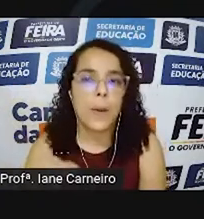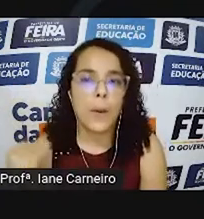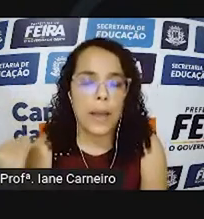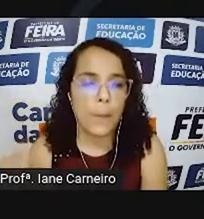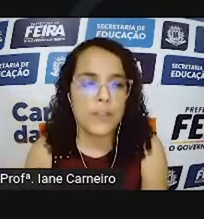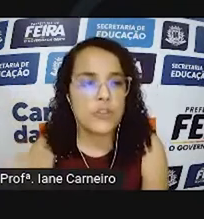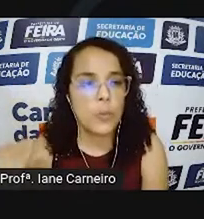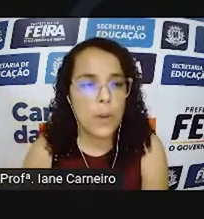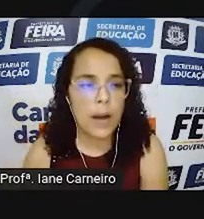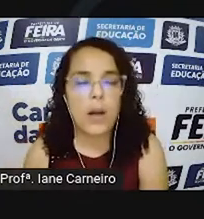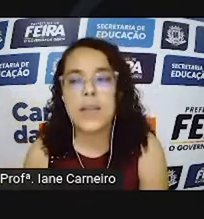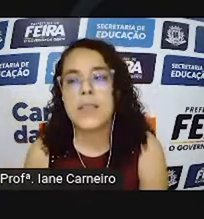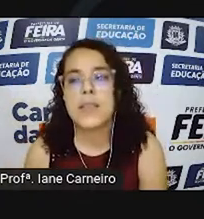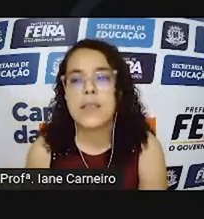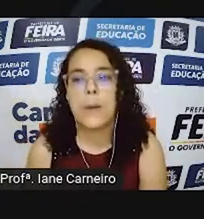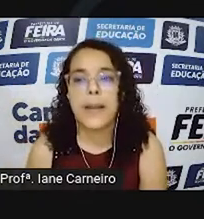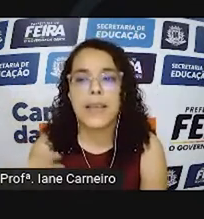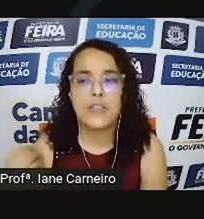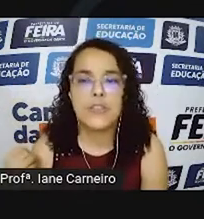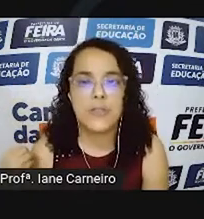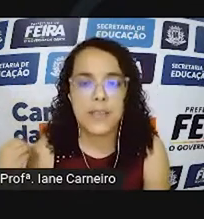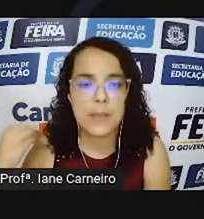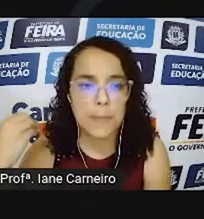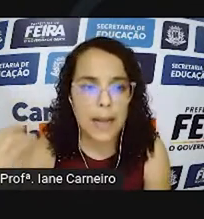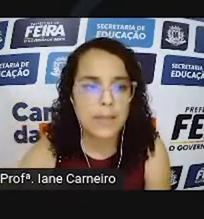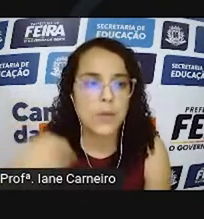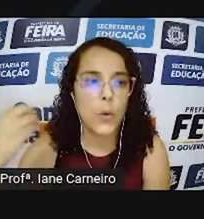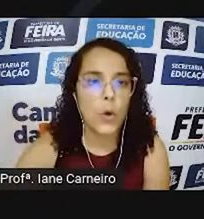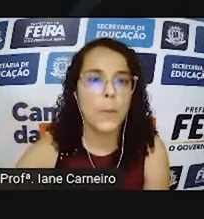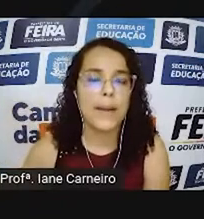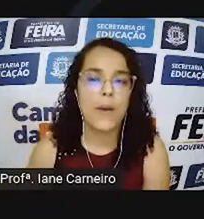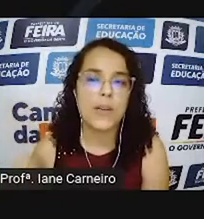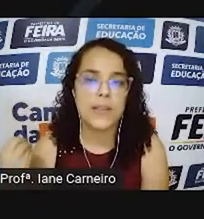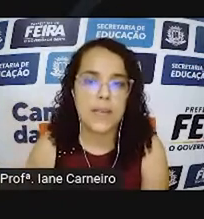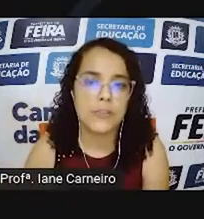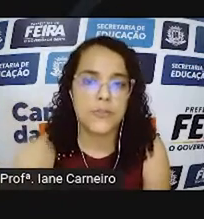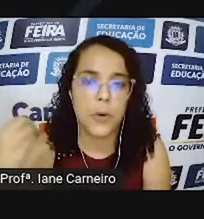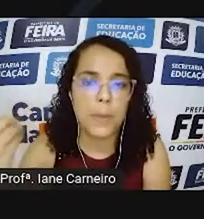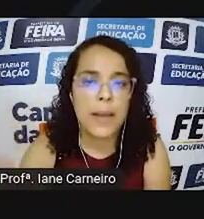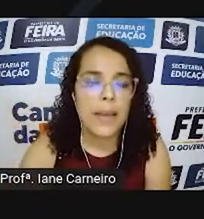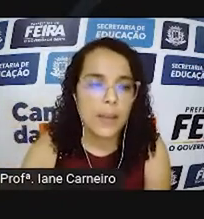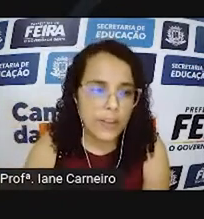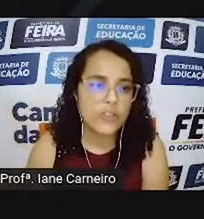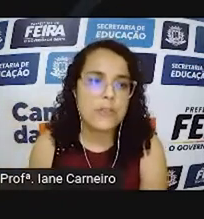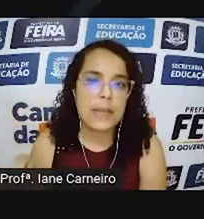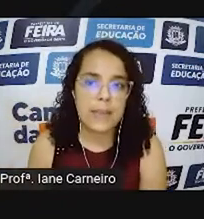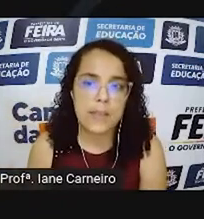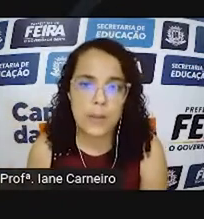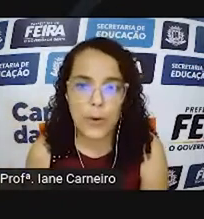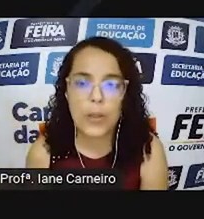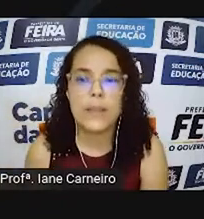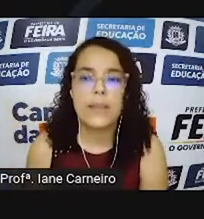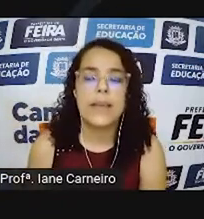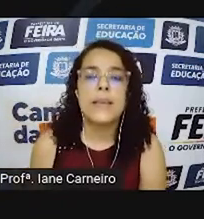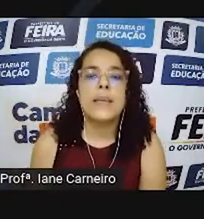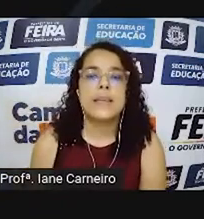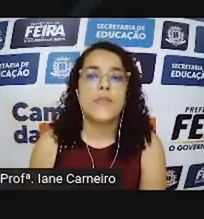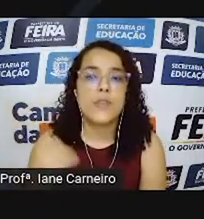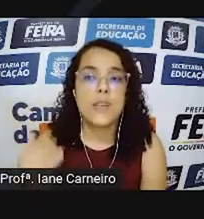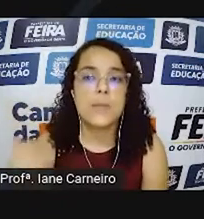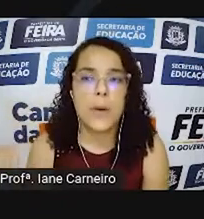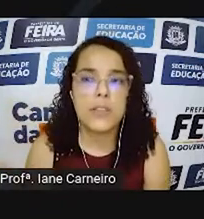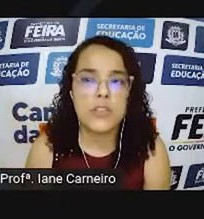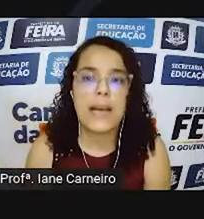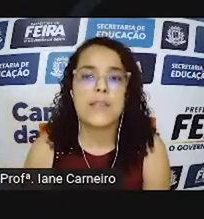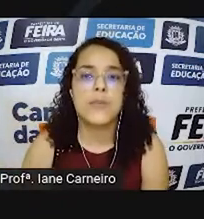é só realmente uma organização para que a gente tivesse braço e corpo para alcançar de forma efetiva cada escola, né?